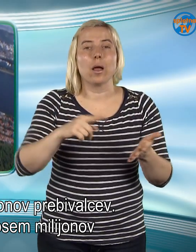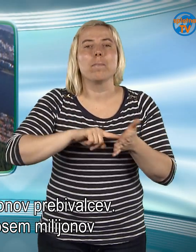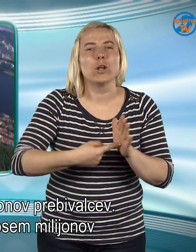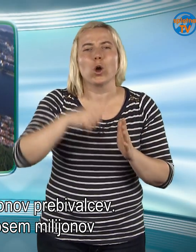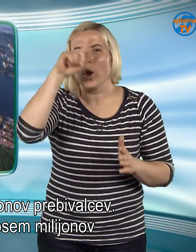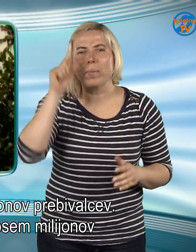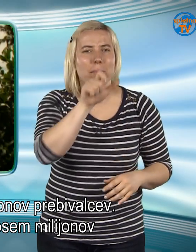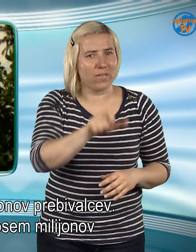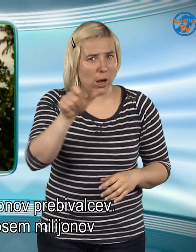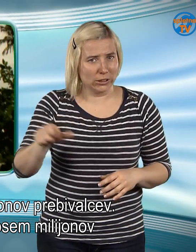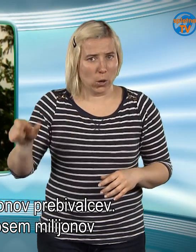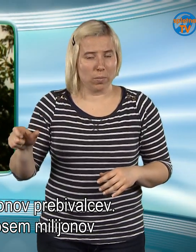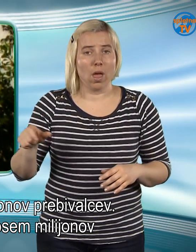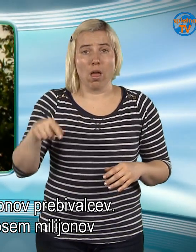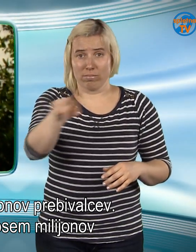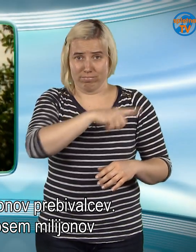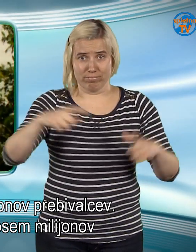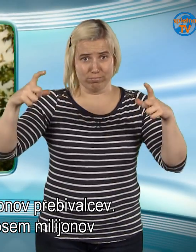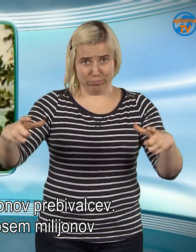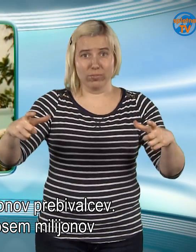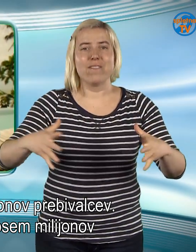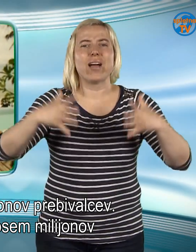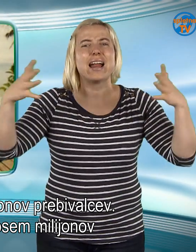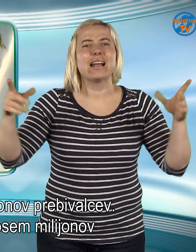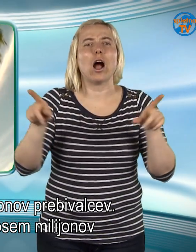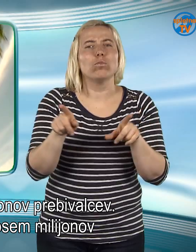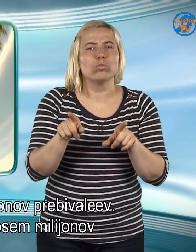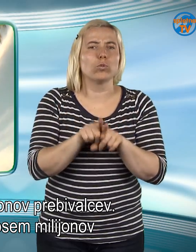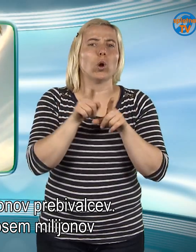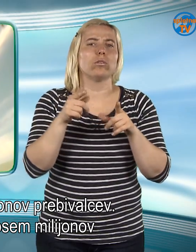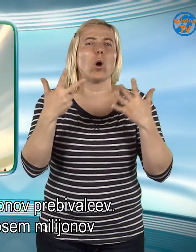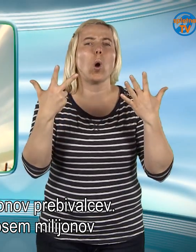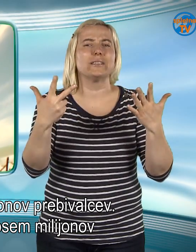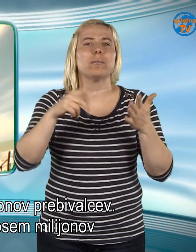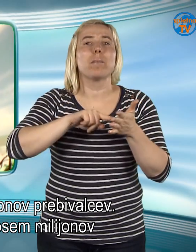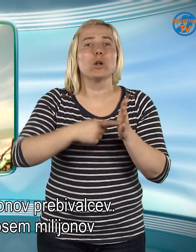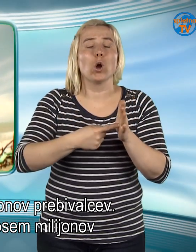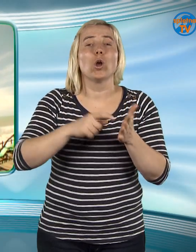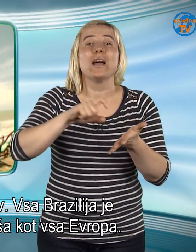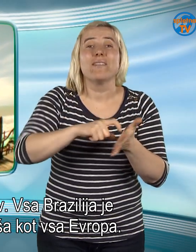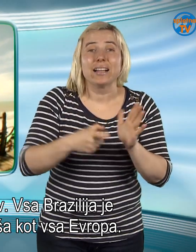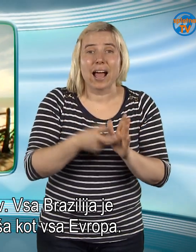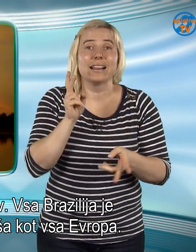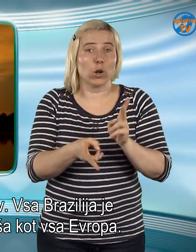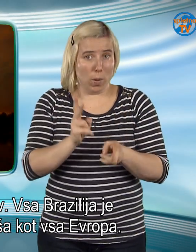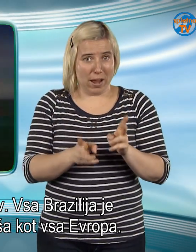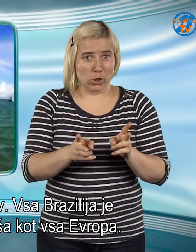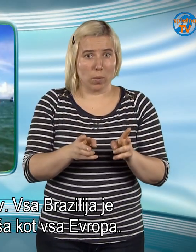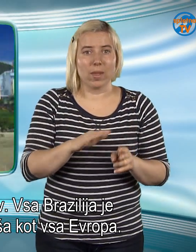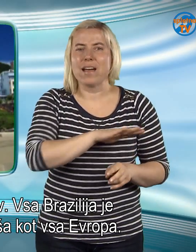milijonov prebivalcev. Velika je več kot 8 milijonov kvadratnih kilometrov.